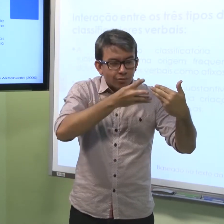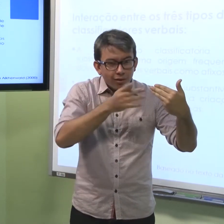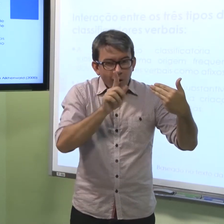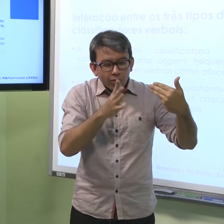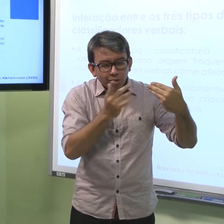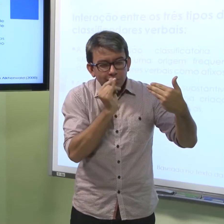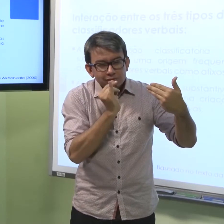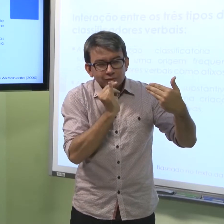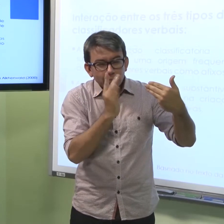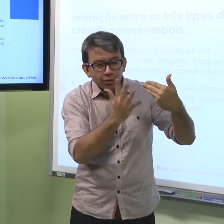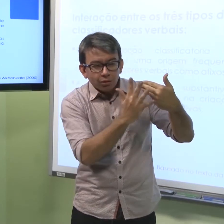verbal,